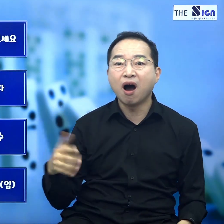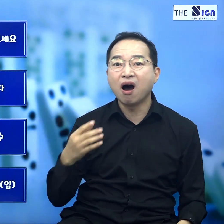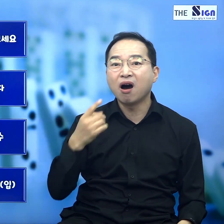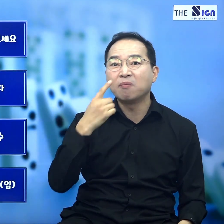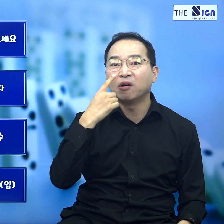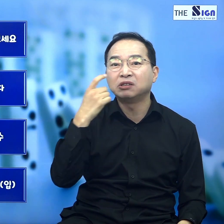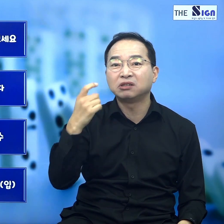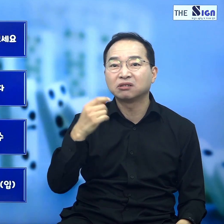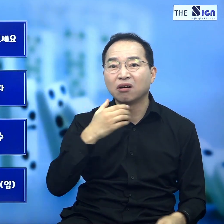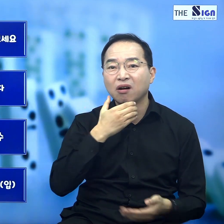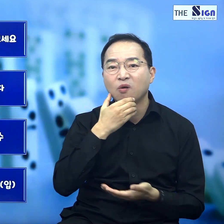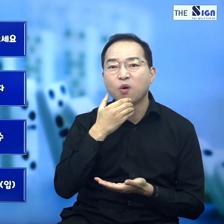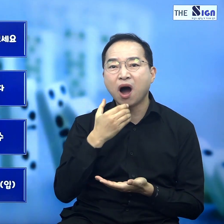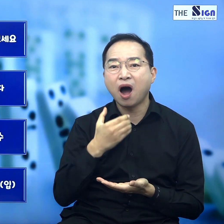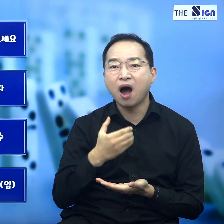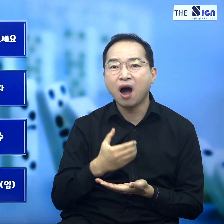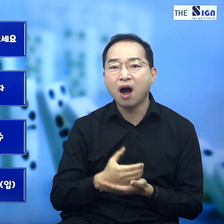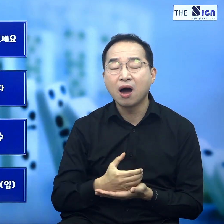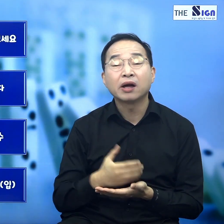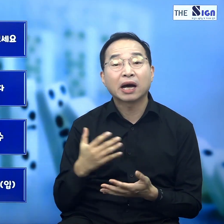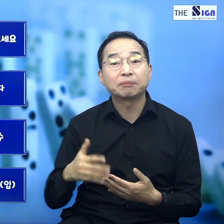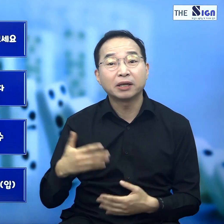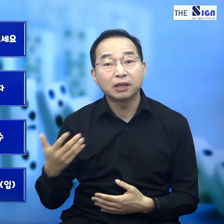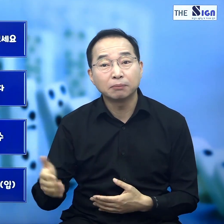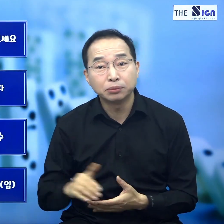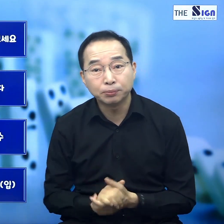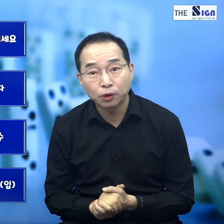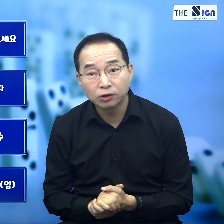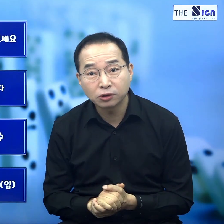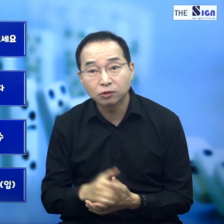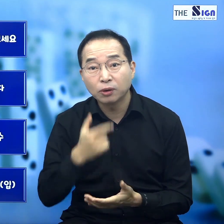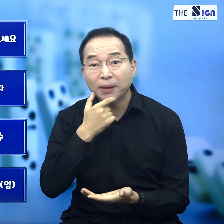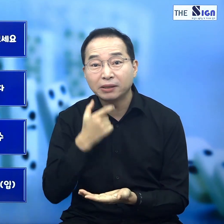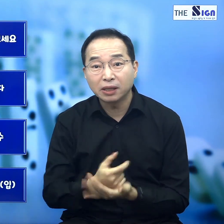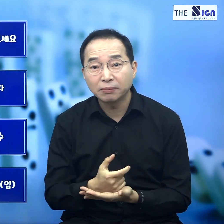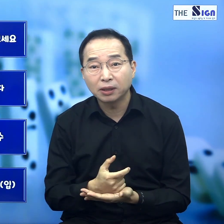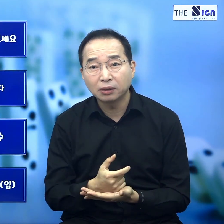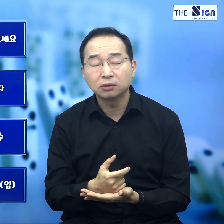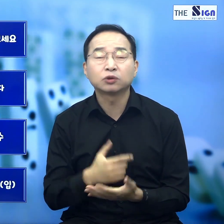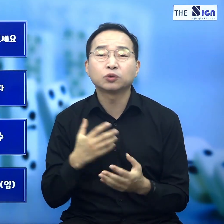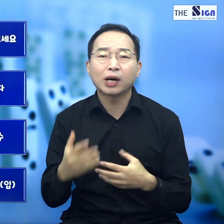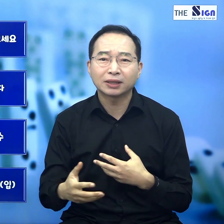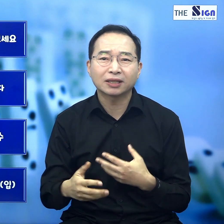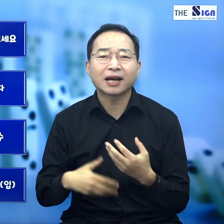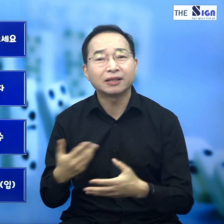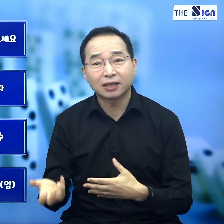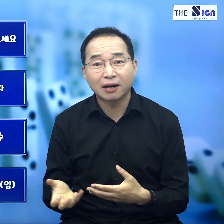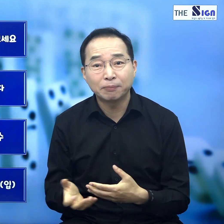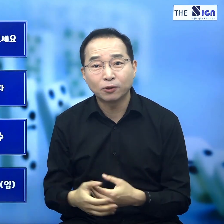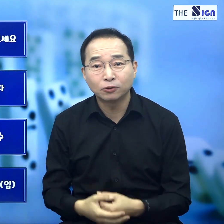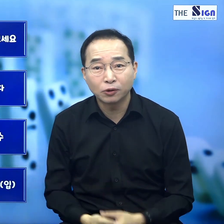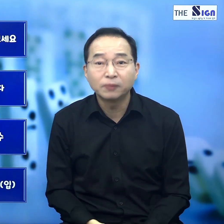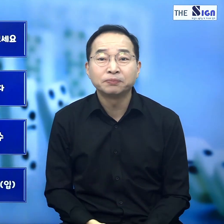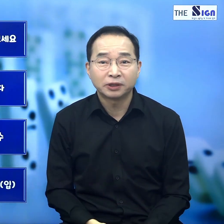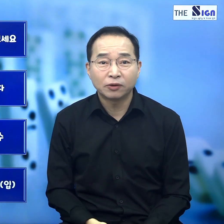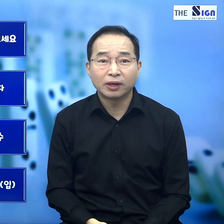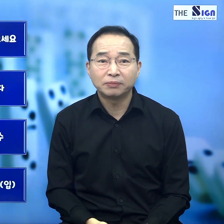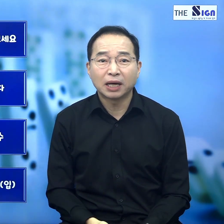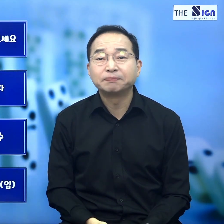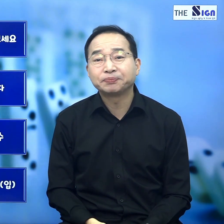와 멋있어 와 감탄이라는 표현을 쓰고 이거 빨리 내리면은 쏘갔다 당했다라는 표현으로 사용합니다.